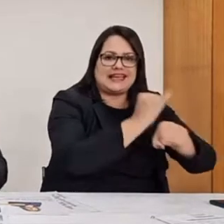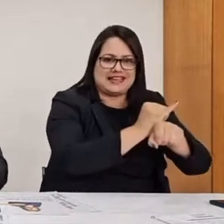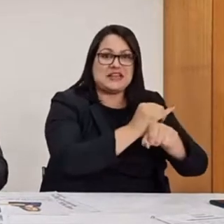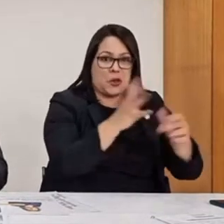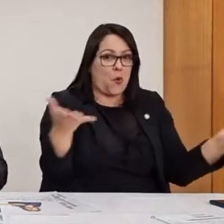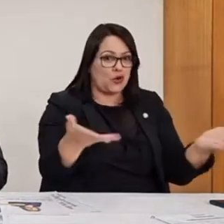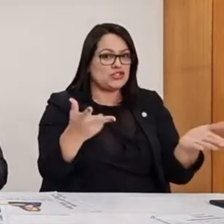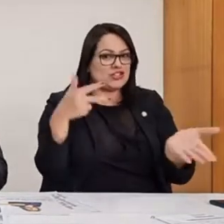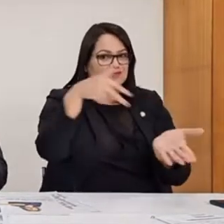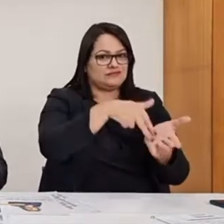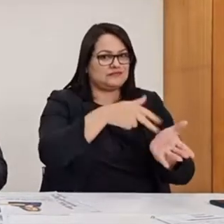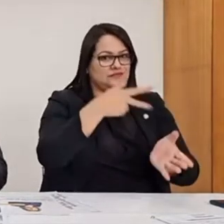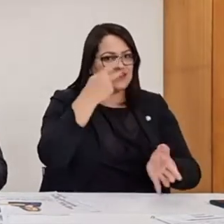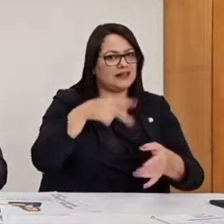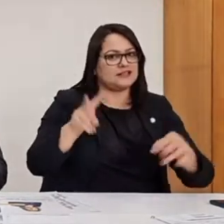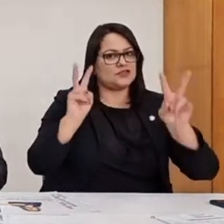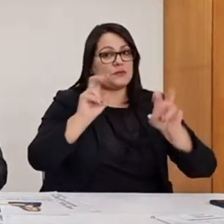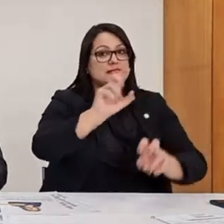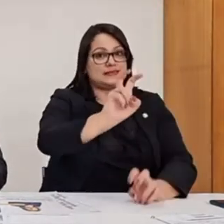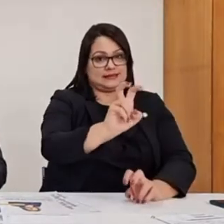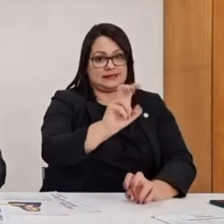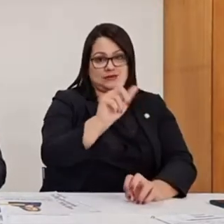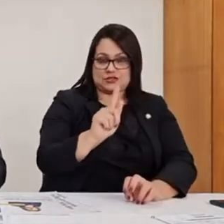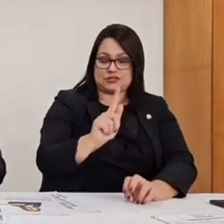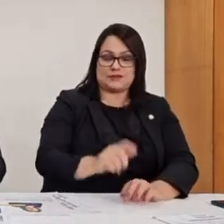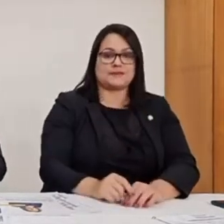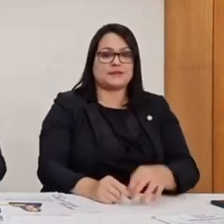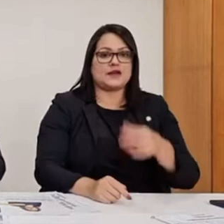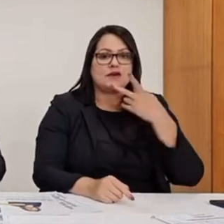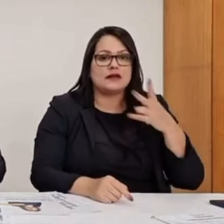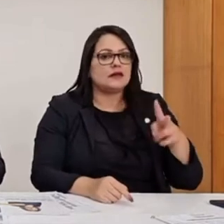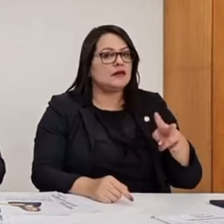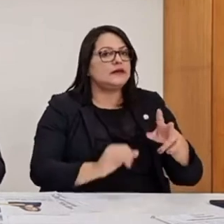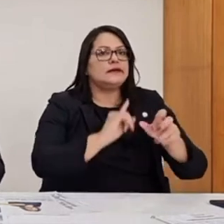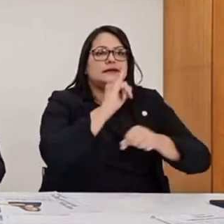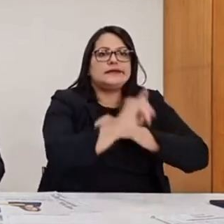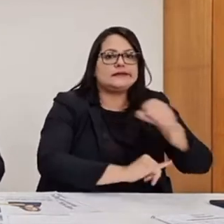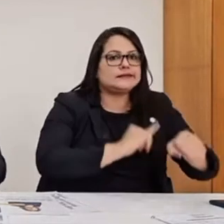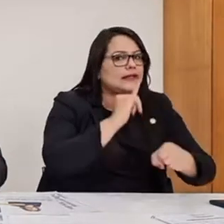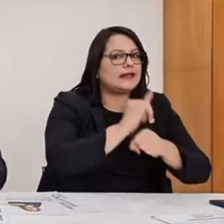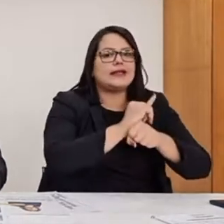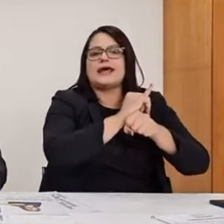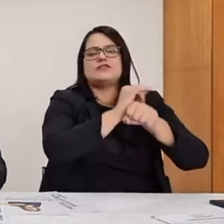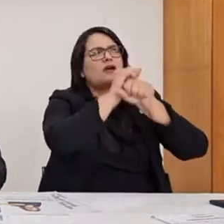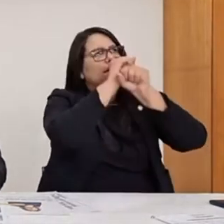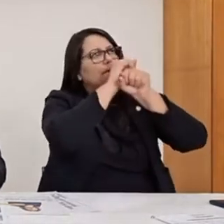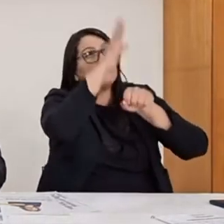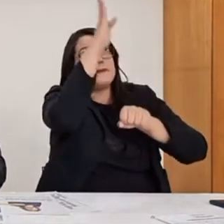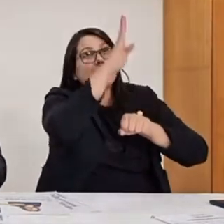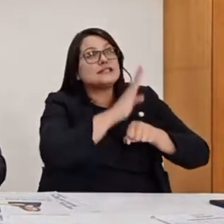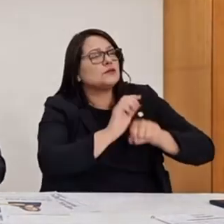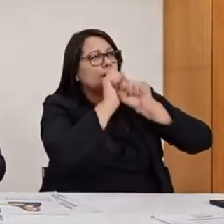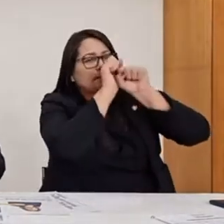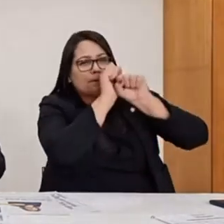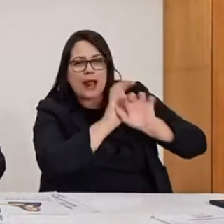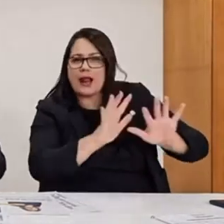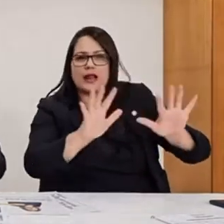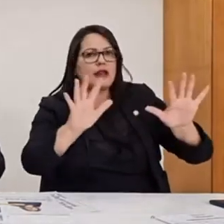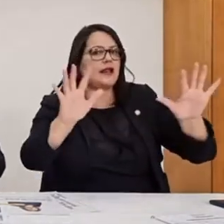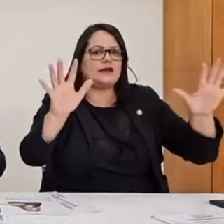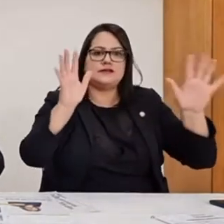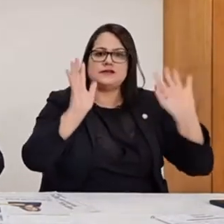aqui, eu falei que como a internet vai para quase todos os locais do Brasil,